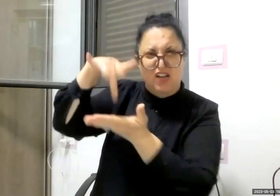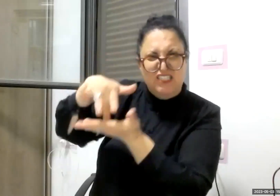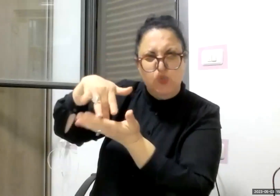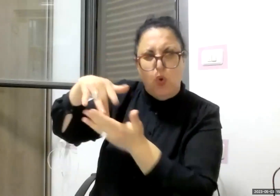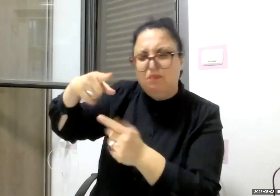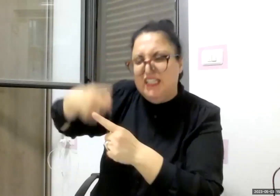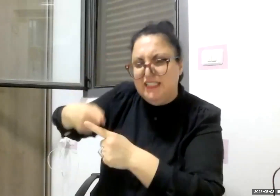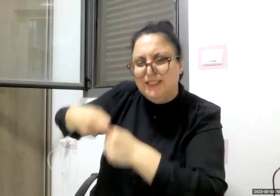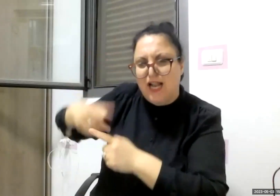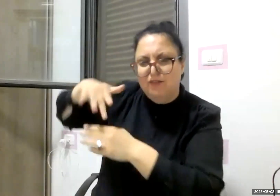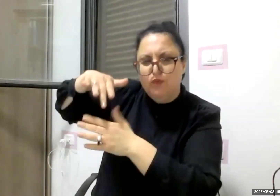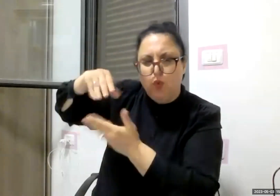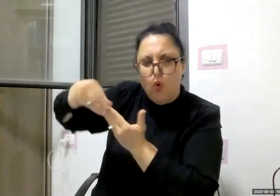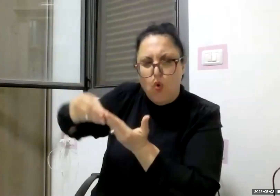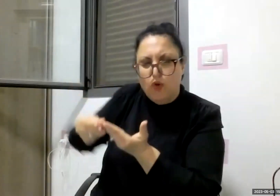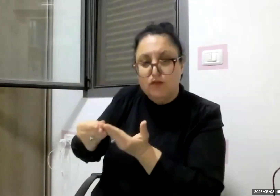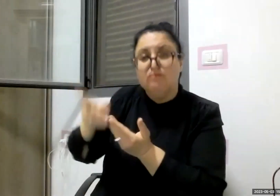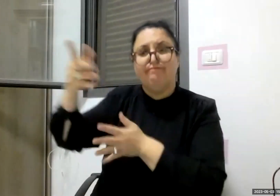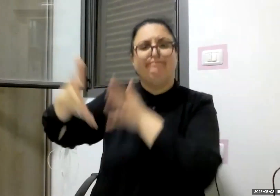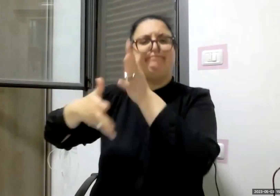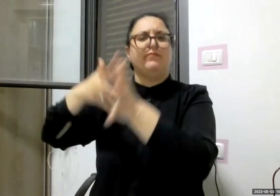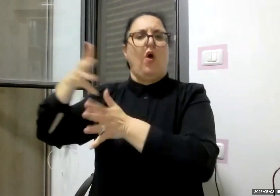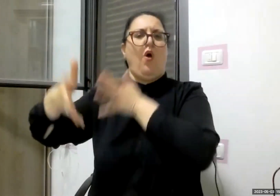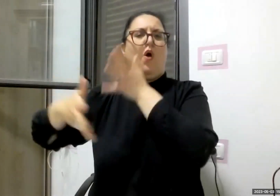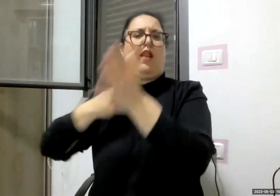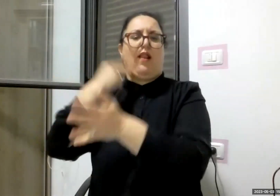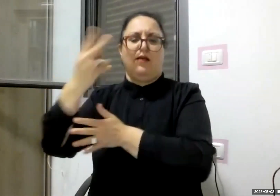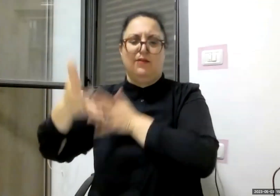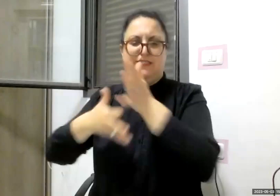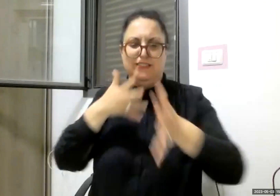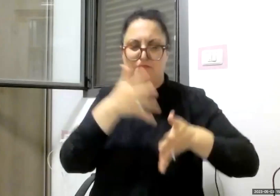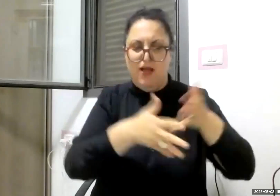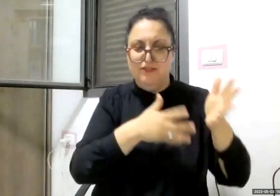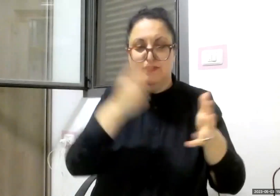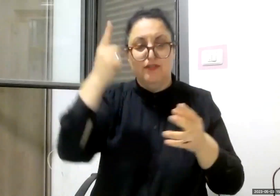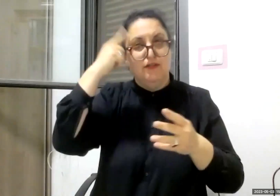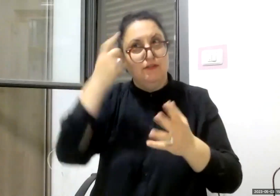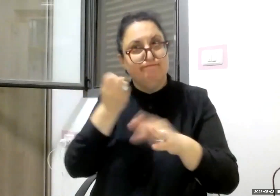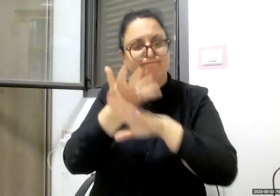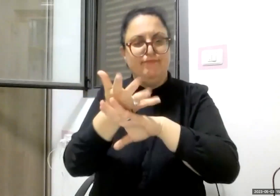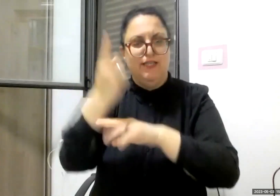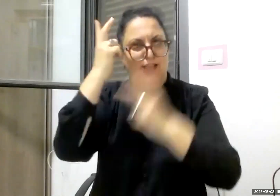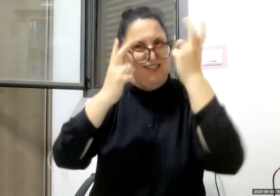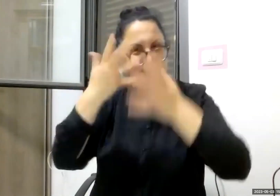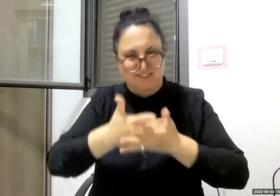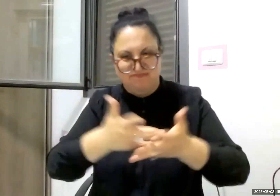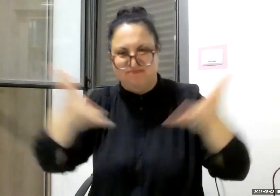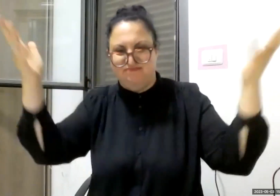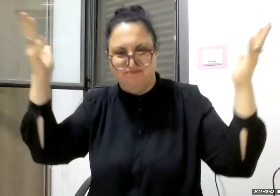נשים מוגבלות סליחה נשים מוגבלות צריכות להוציא את הכל